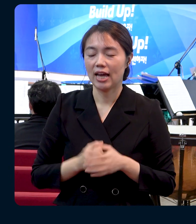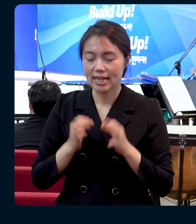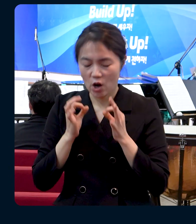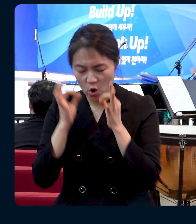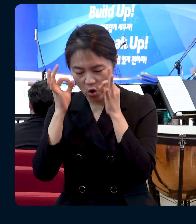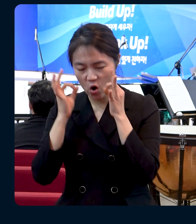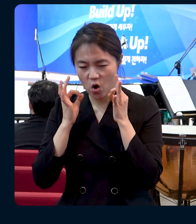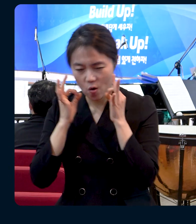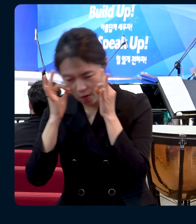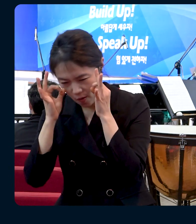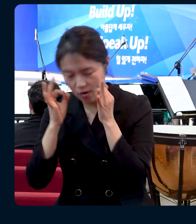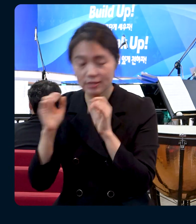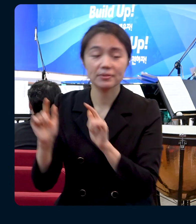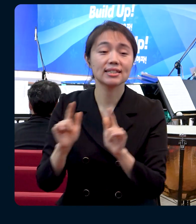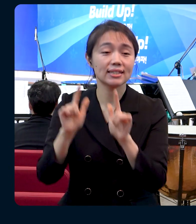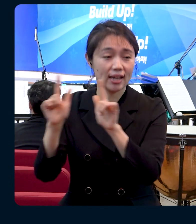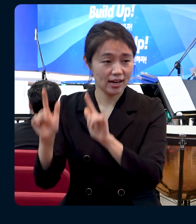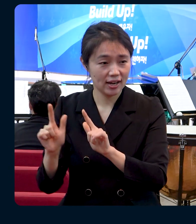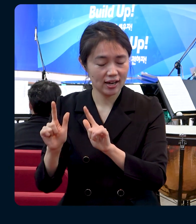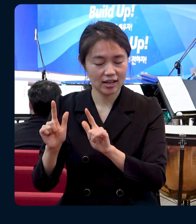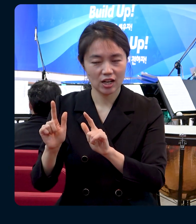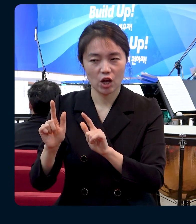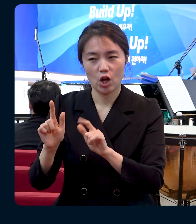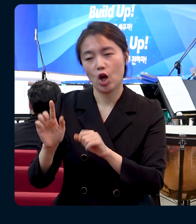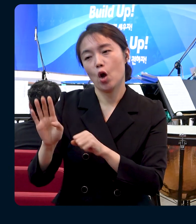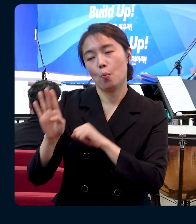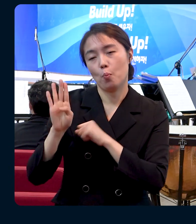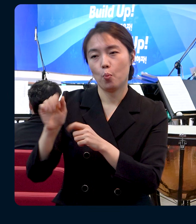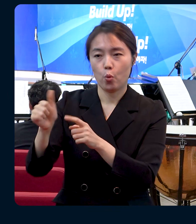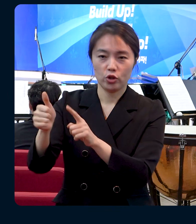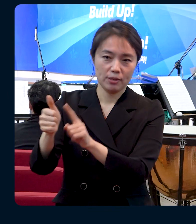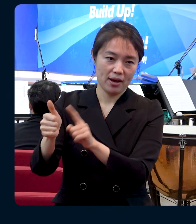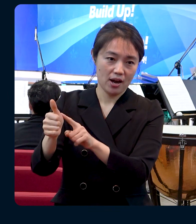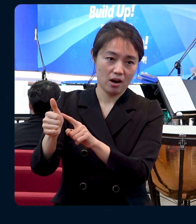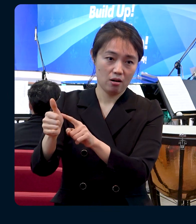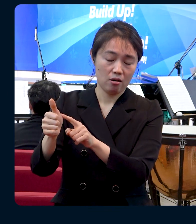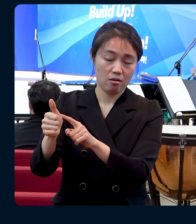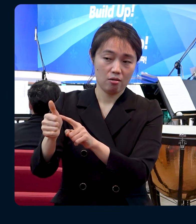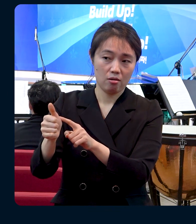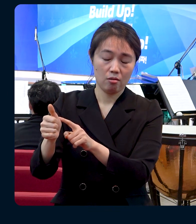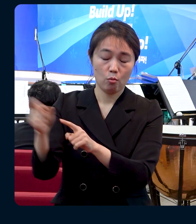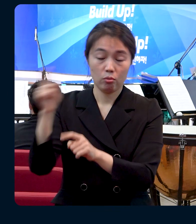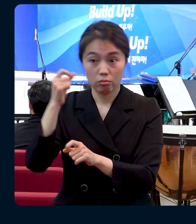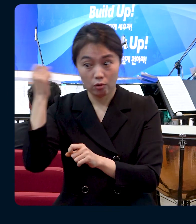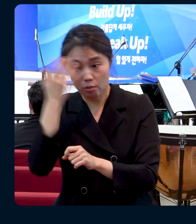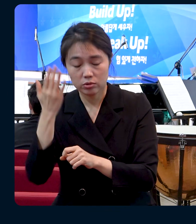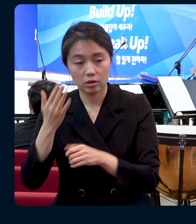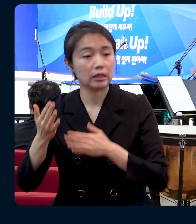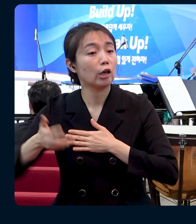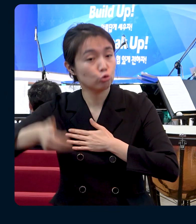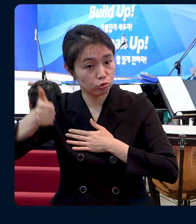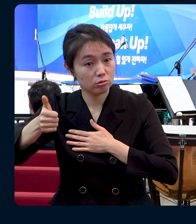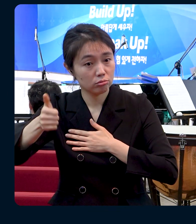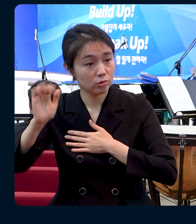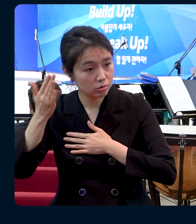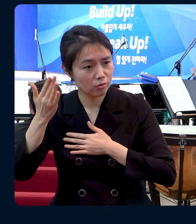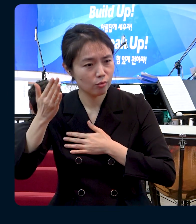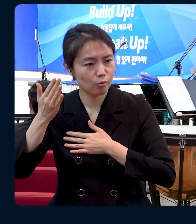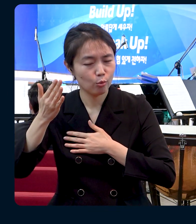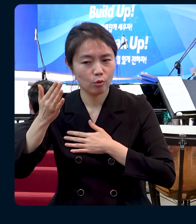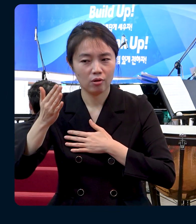그리고 정말 열심히 산 거예요. 그리고 그 보디발, 어느 날 갑자기 자기 삶의 주인이 됐잖아요.